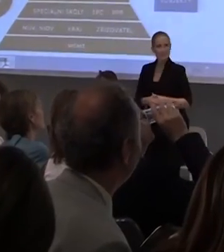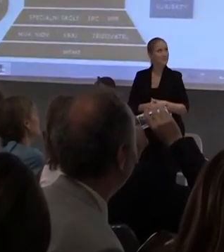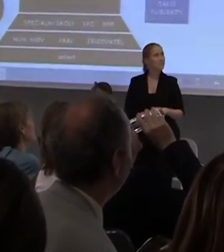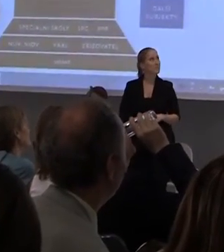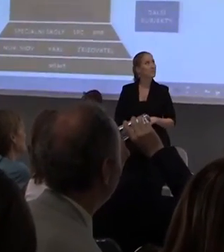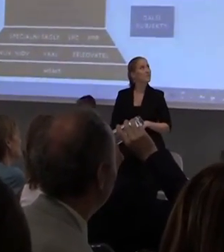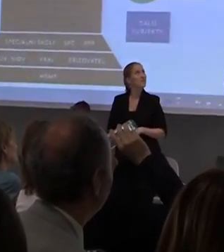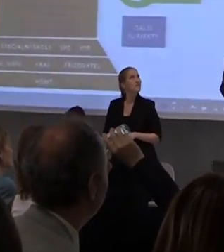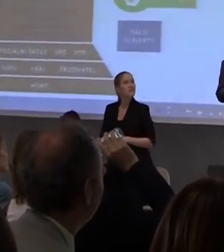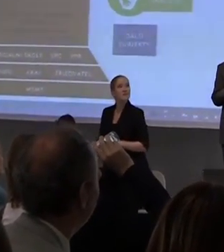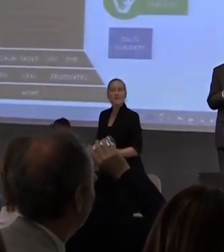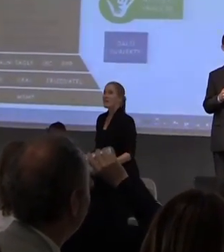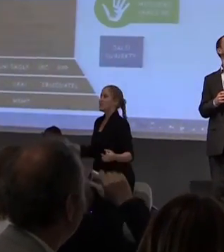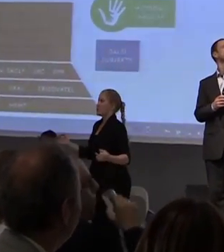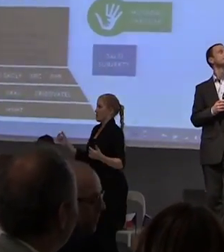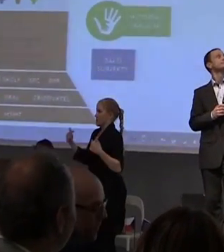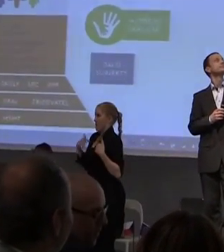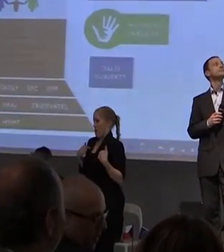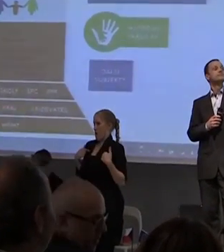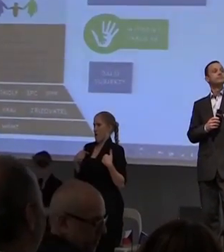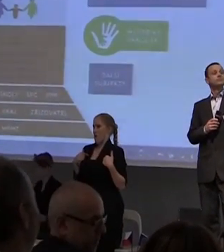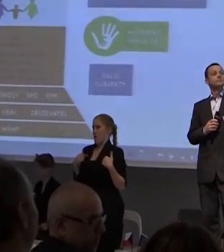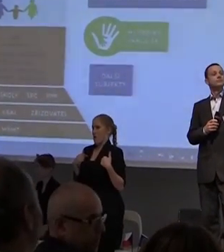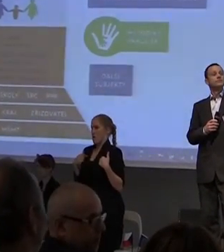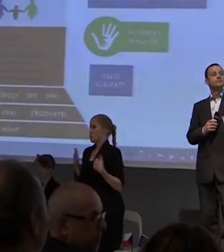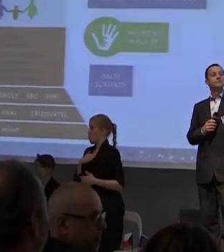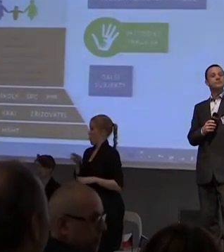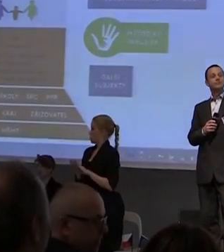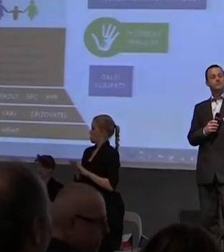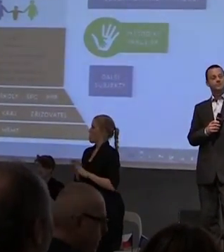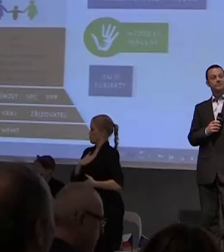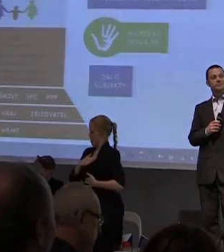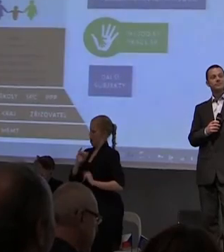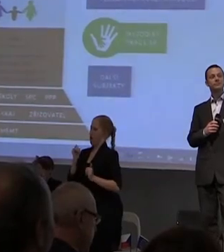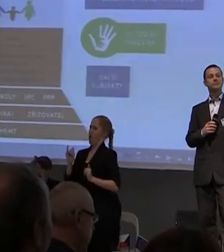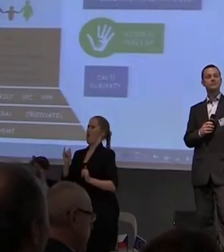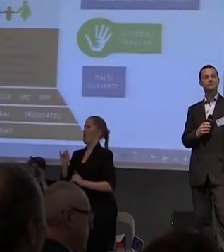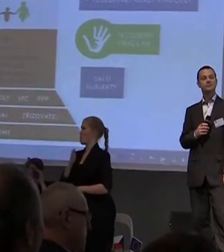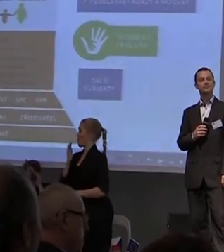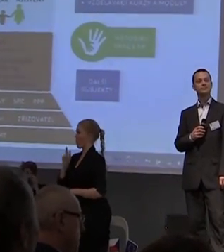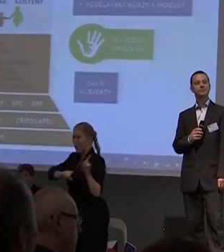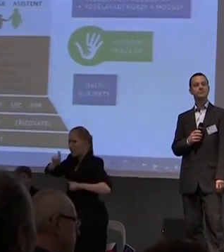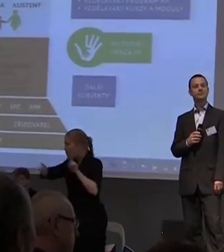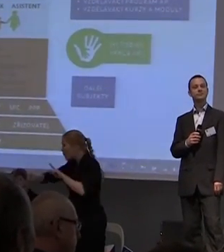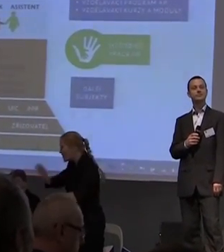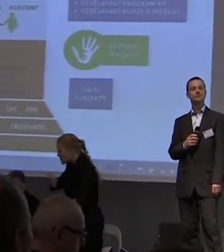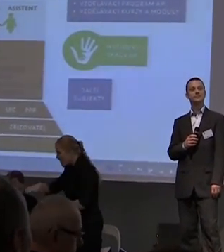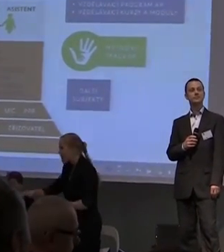Co říci, tak rozhodně mám svou třídu ráda. Je poměrně dost pestrá, ale přímě